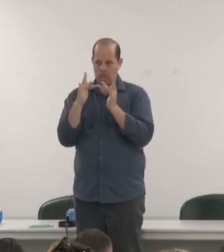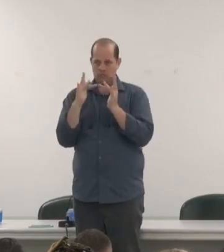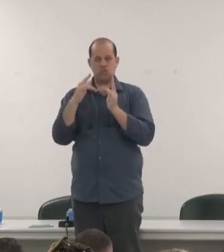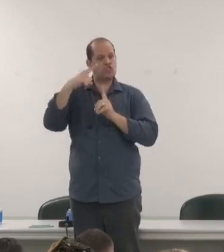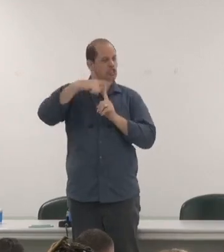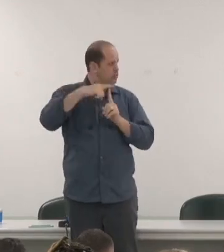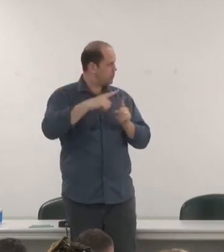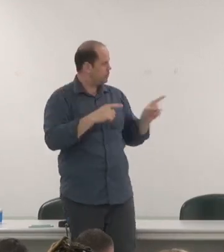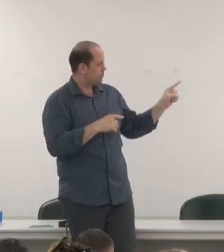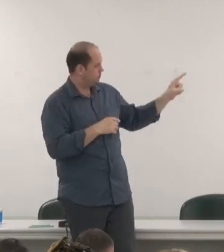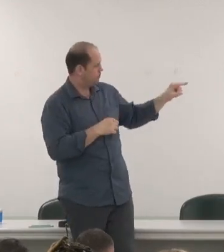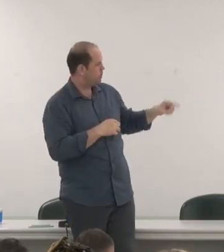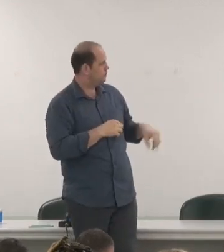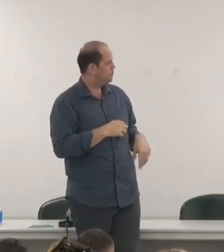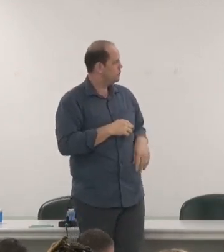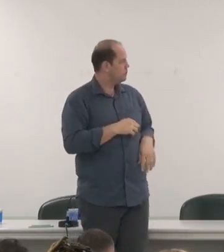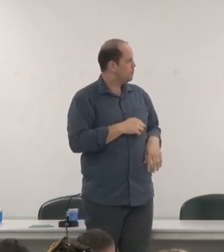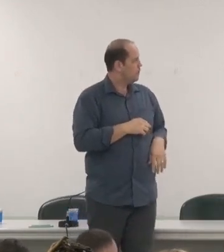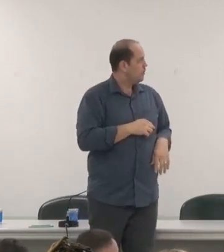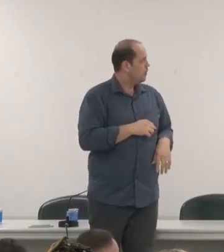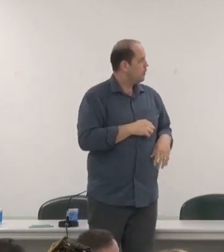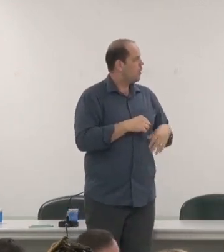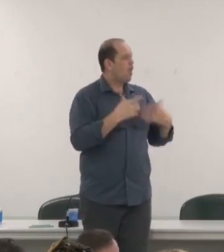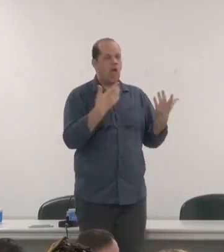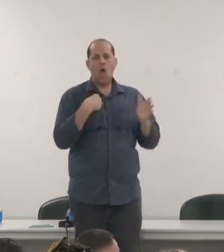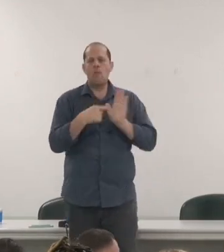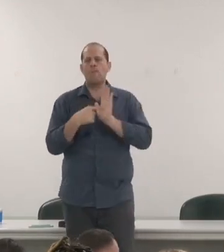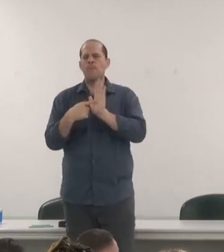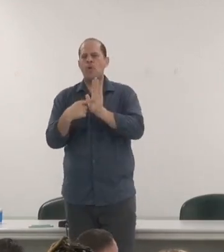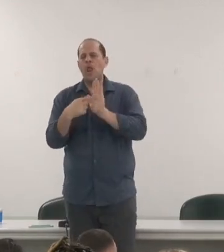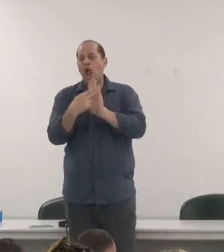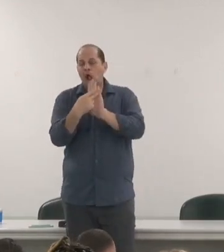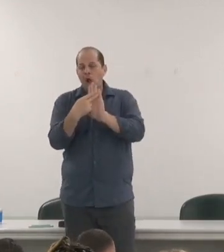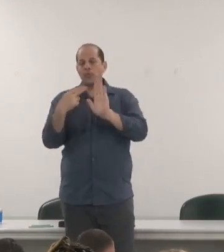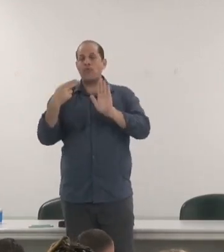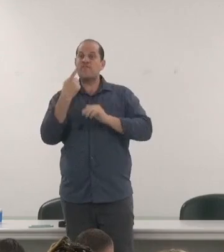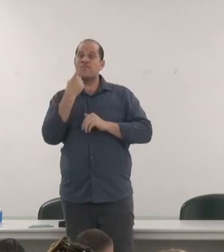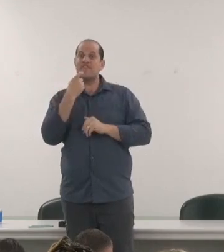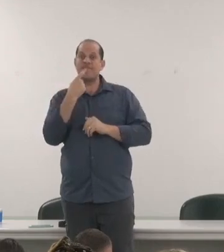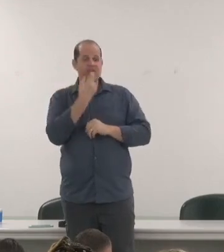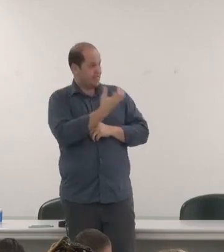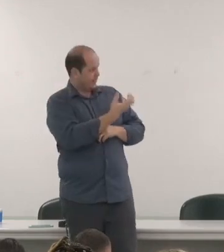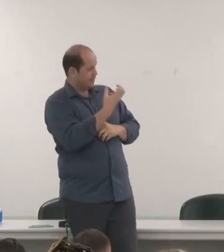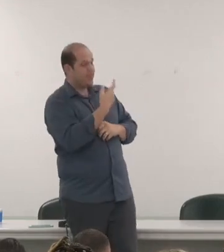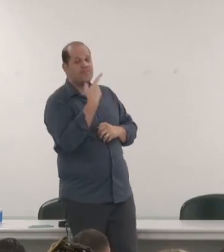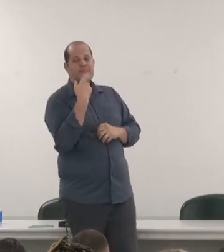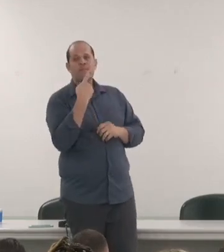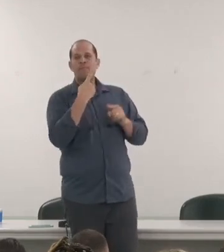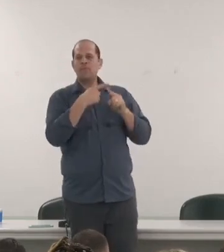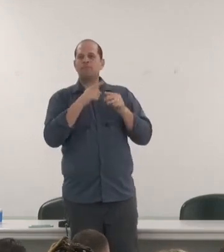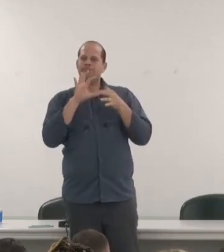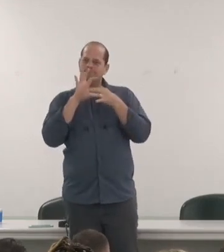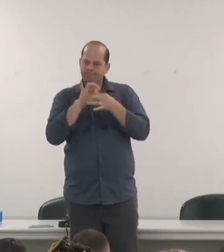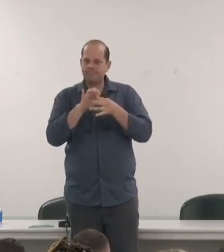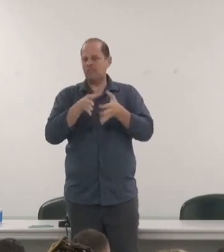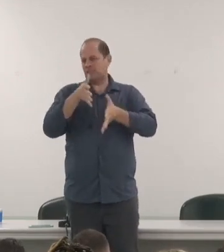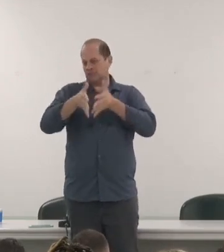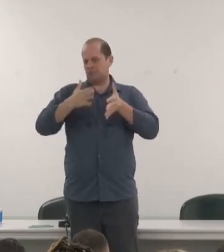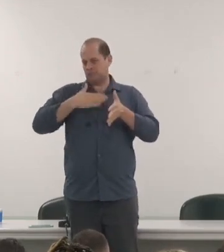Então, pensando em contatos linguísticos e empréstimos linguísticos, também em modalidade, eu trago aqui minhas principais referências, e as que estão ali em